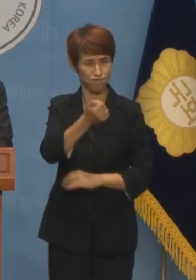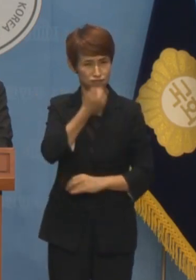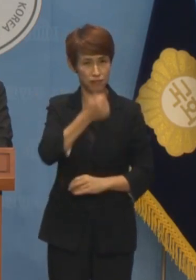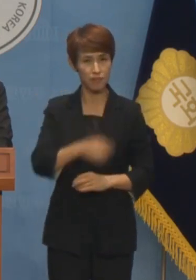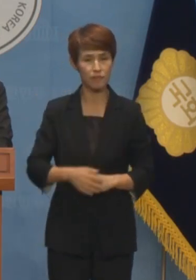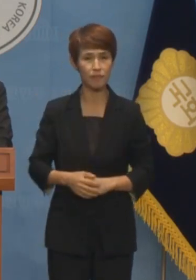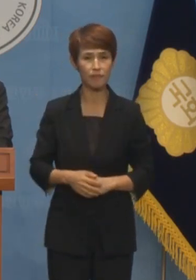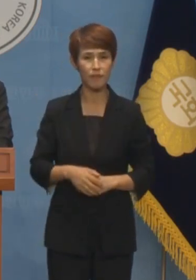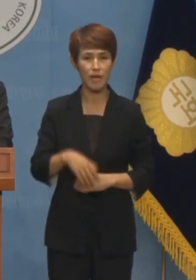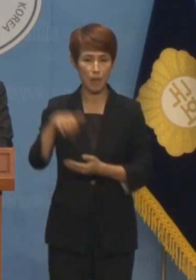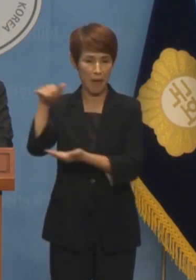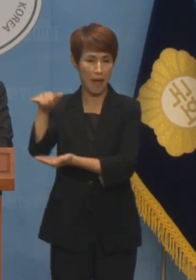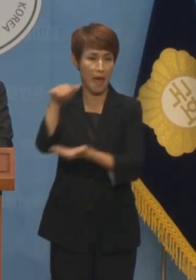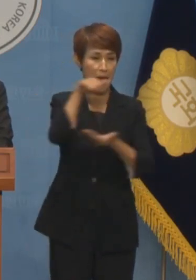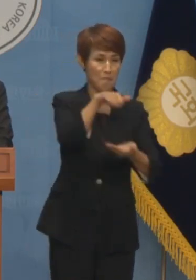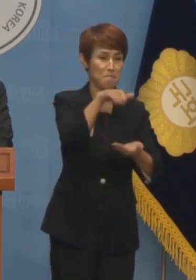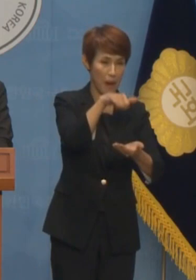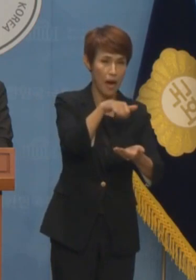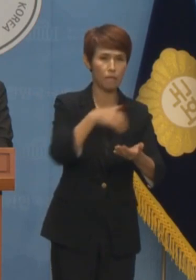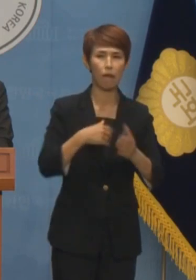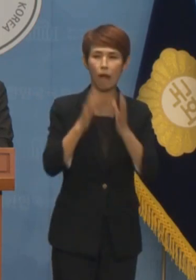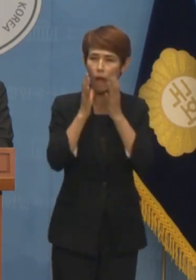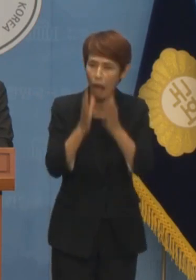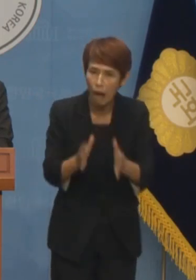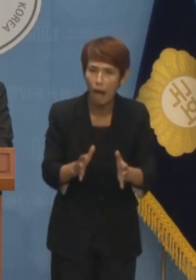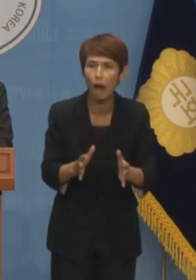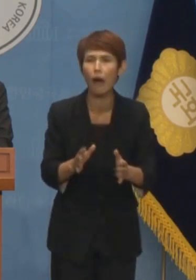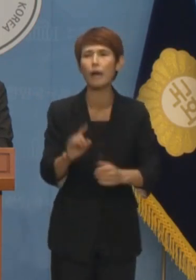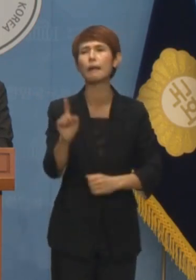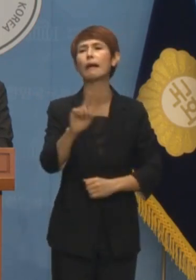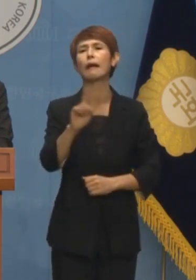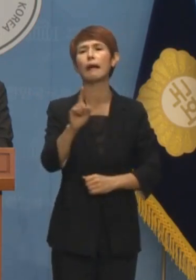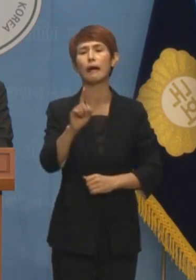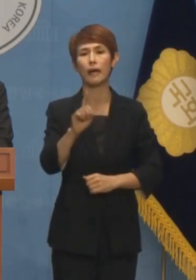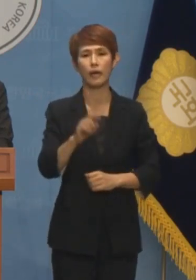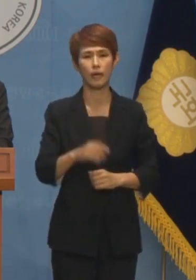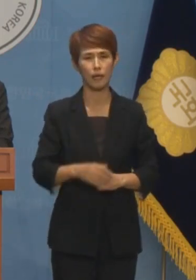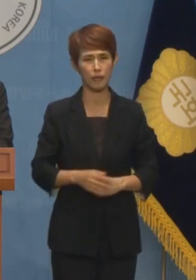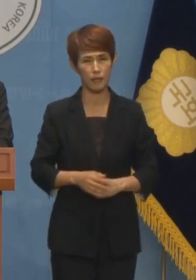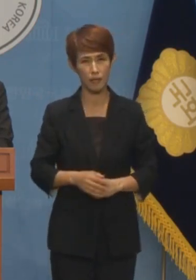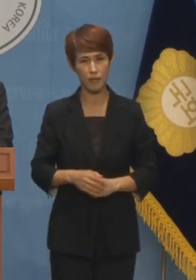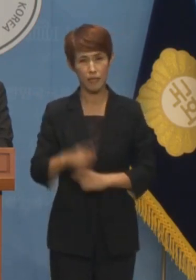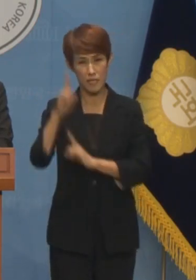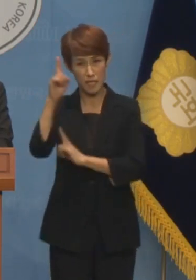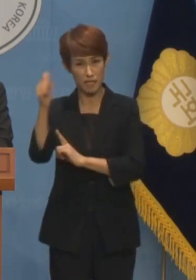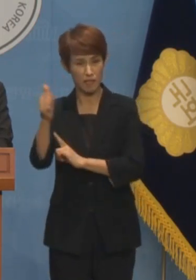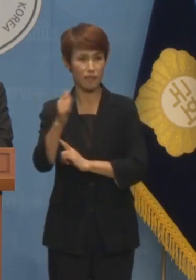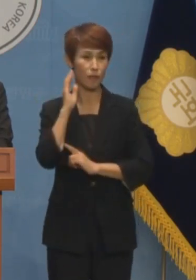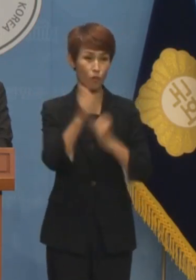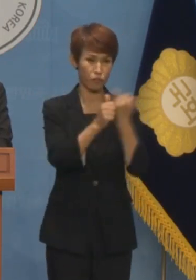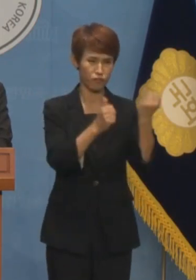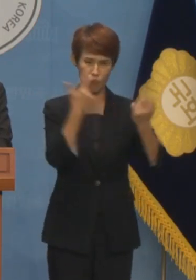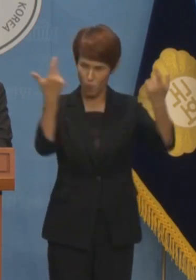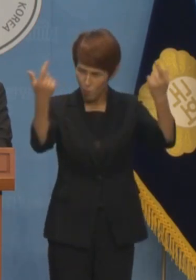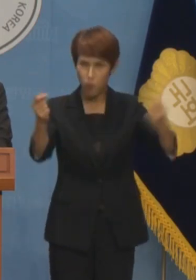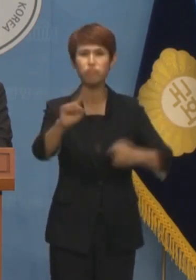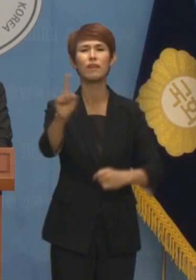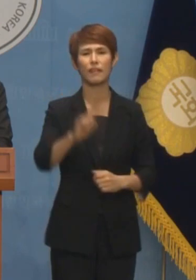명품백을 받아놓고 함정에 빠졌다던 뻔뻔함과 어쩌면 그리도 닮았습니까?